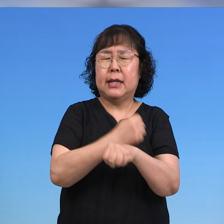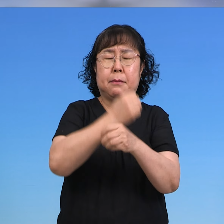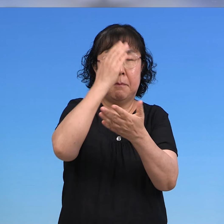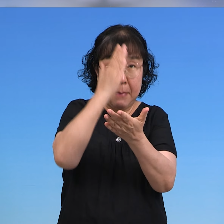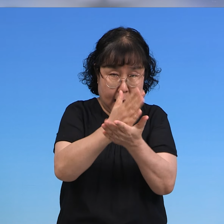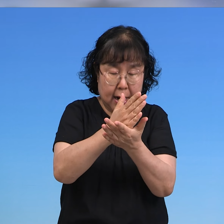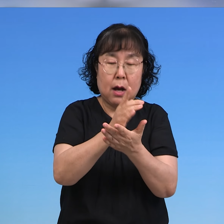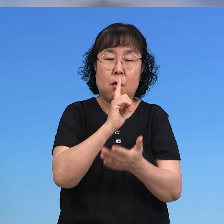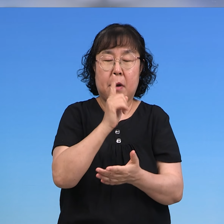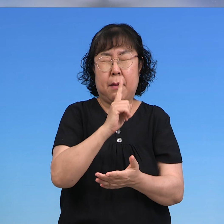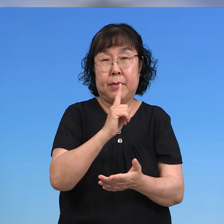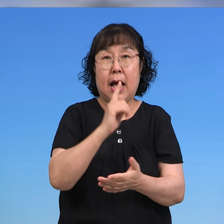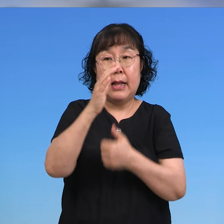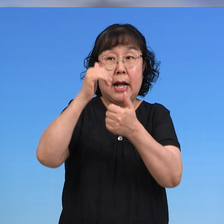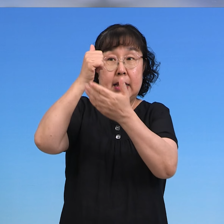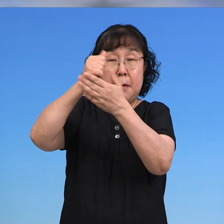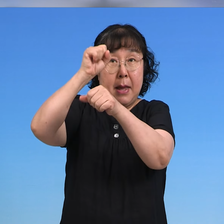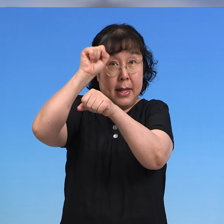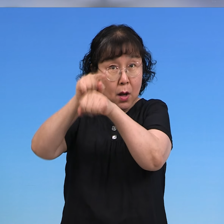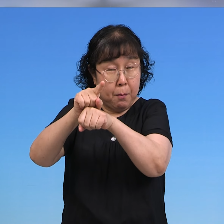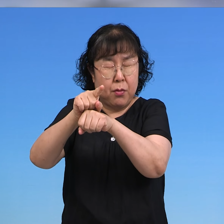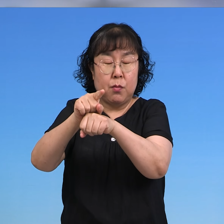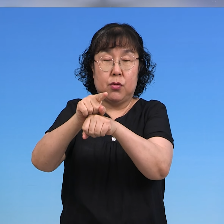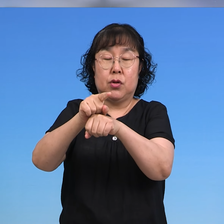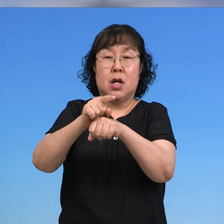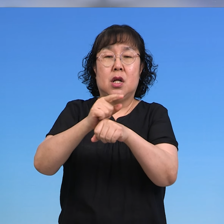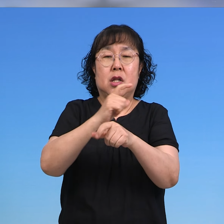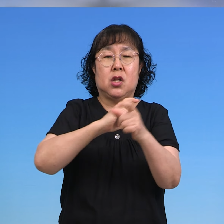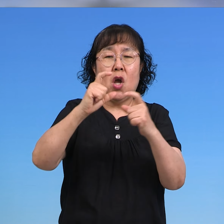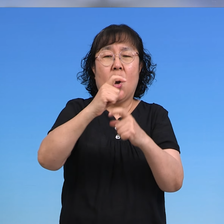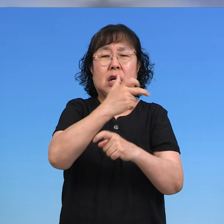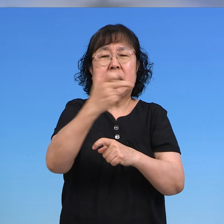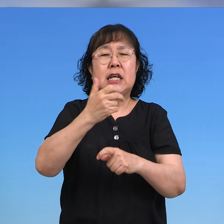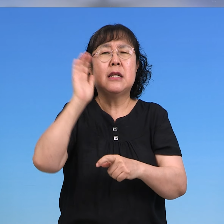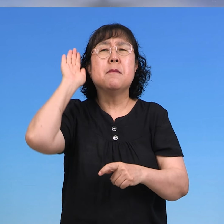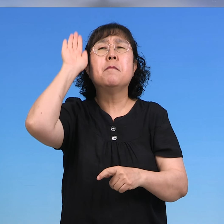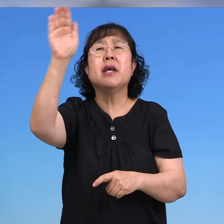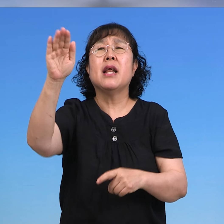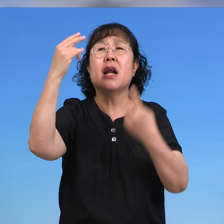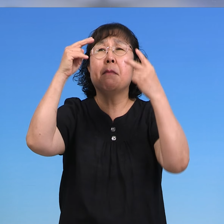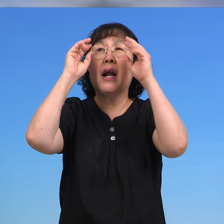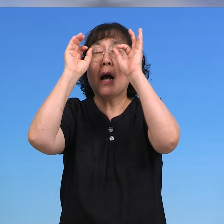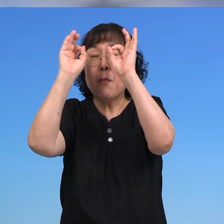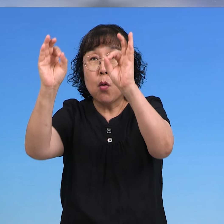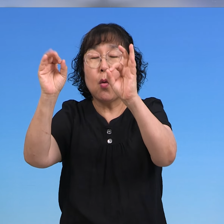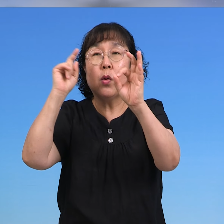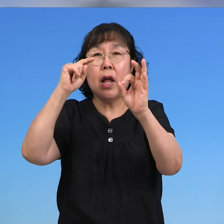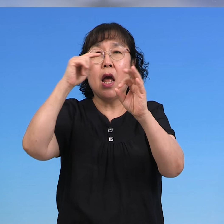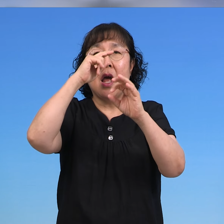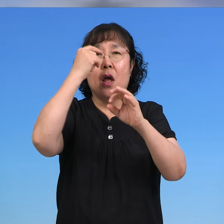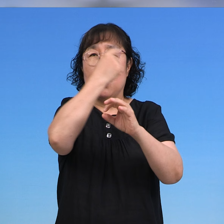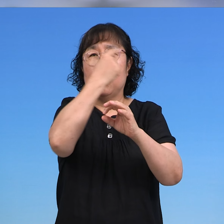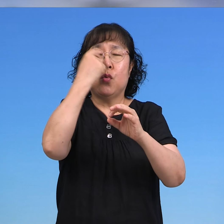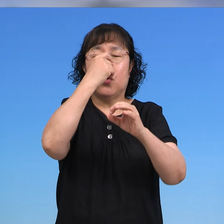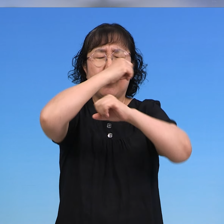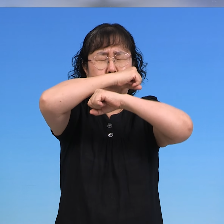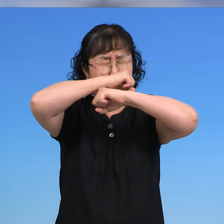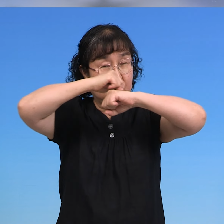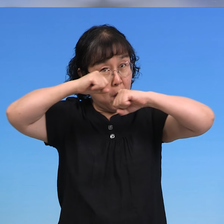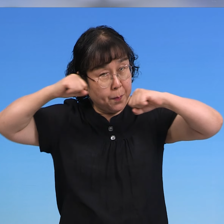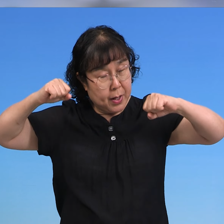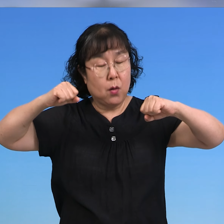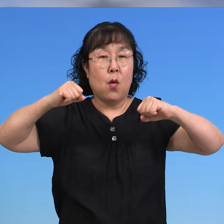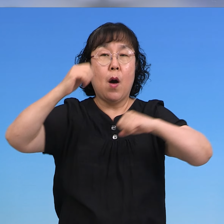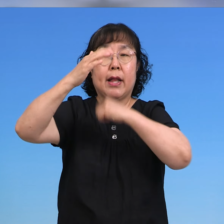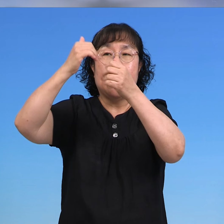닮은 사람이 아니에요. 더 큰 그림을 그려나가고 그 큰 그림으로 시야를 넓혀나가는 이런